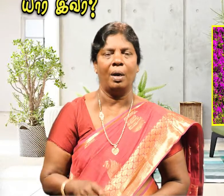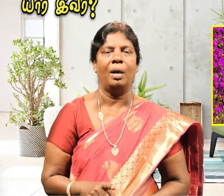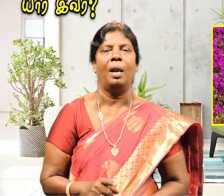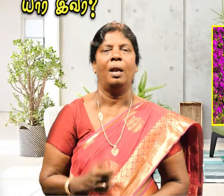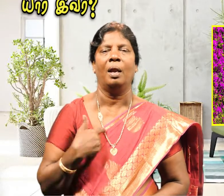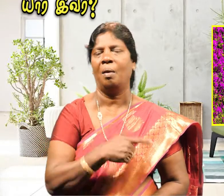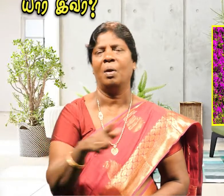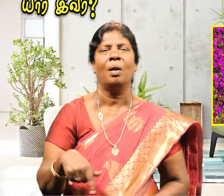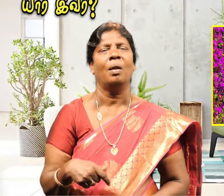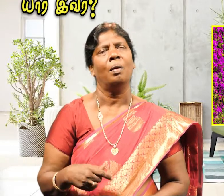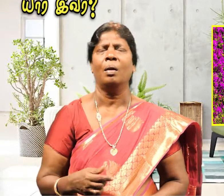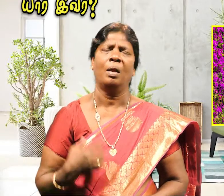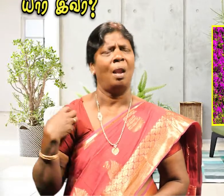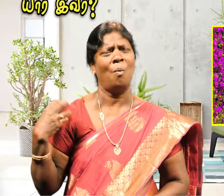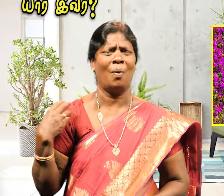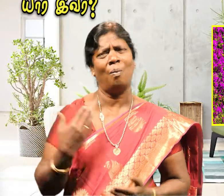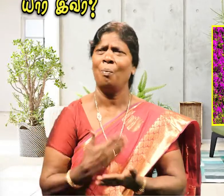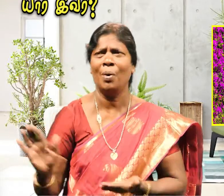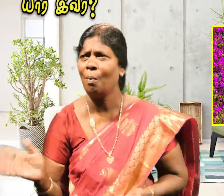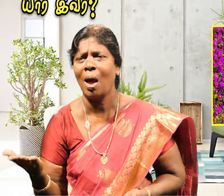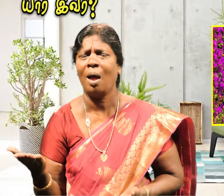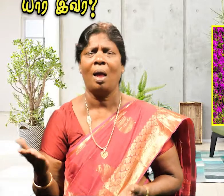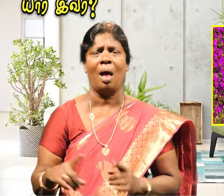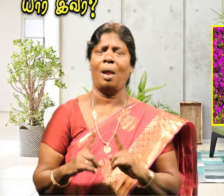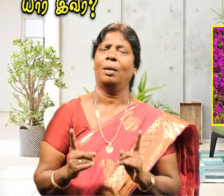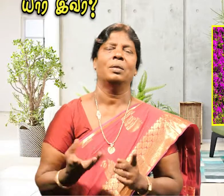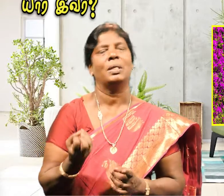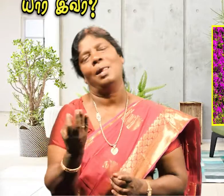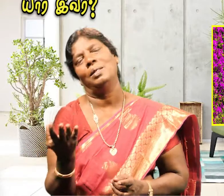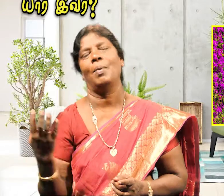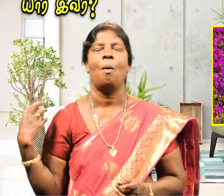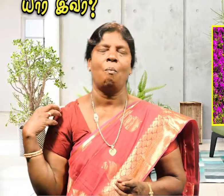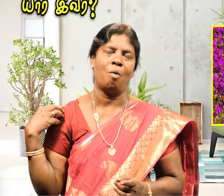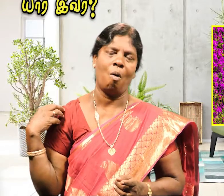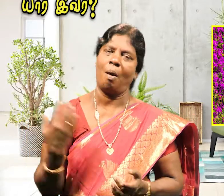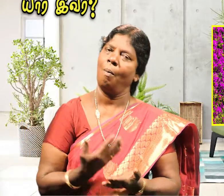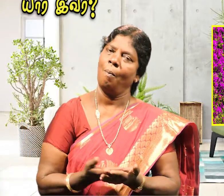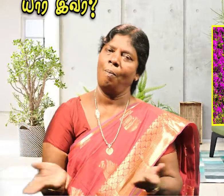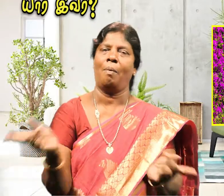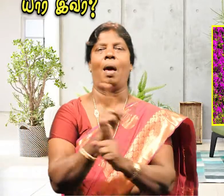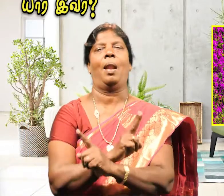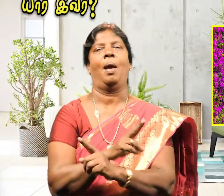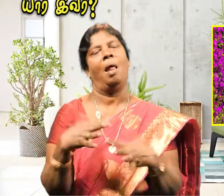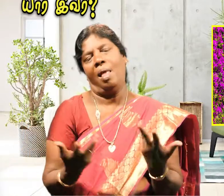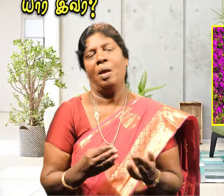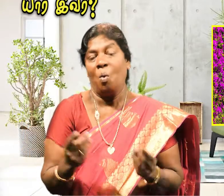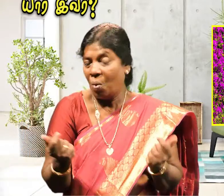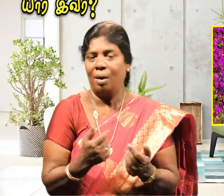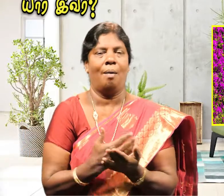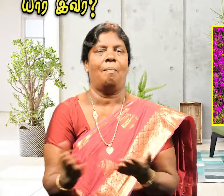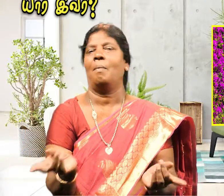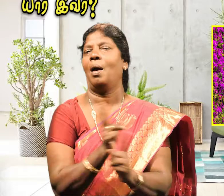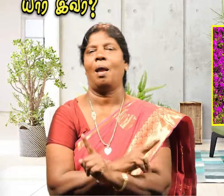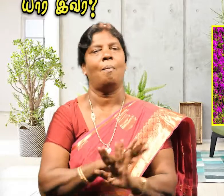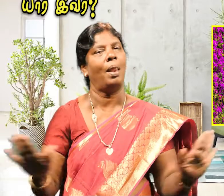அப்படியானால் நீங்கள் கேட்கலாம், பிரச்சனை உடனே மாறிவிடுமா? சில நேரம் மாறலாம், சில நேரம் பிரச்சனை உடனே மாறாமல்